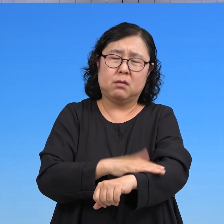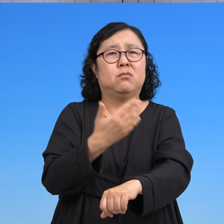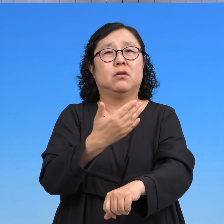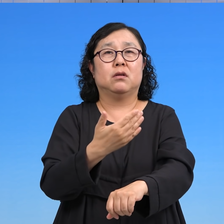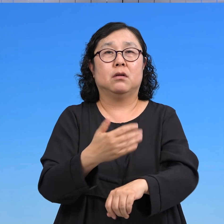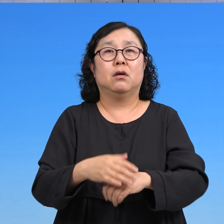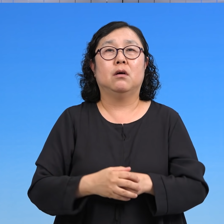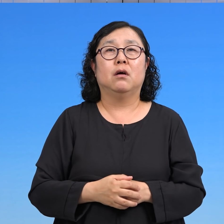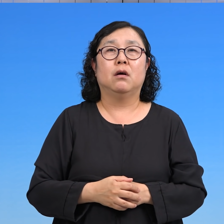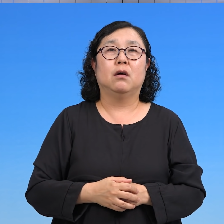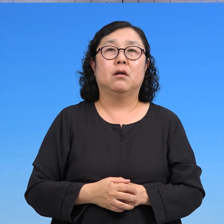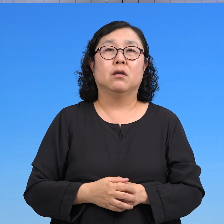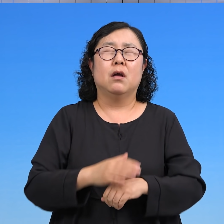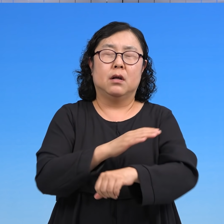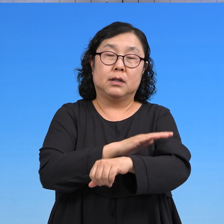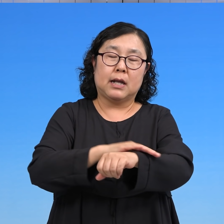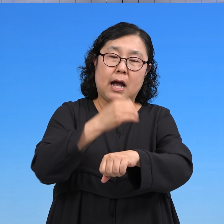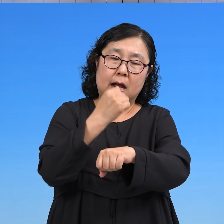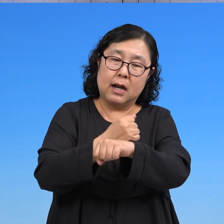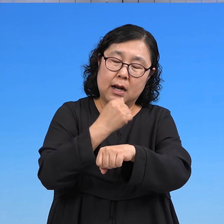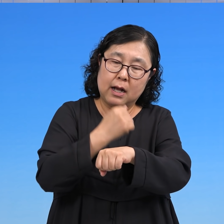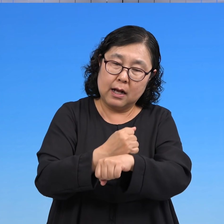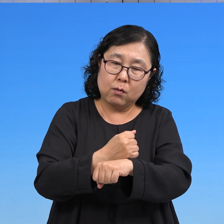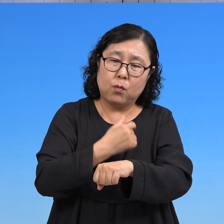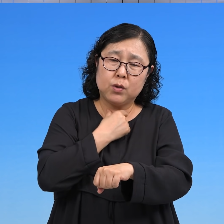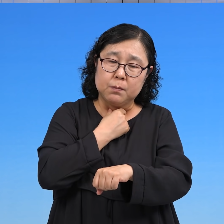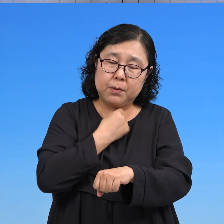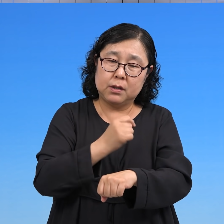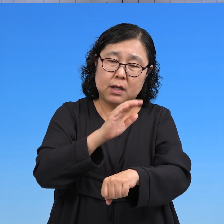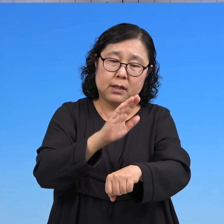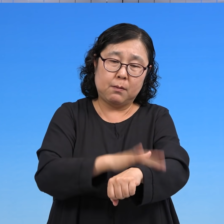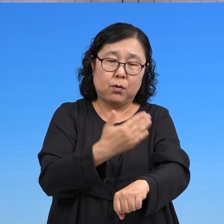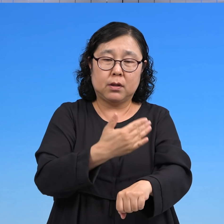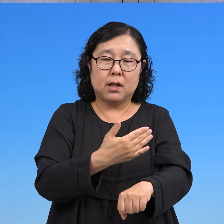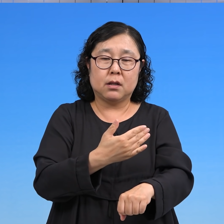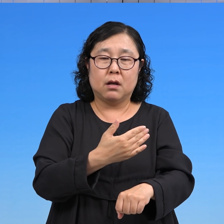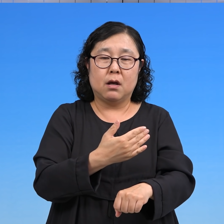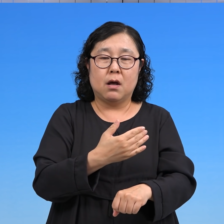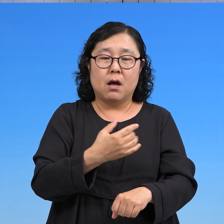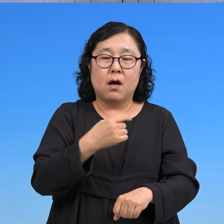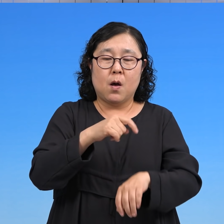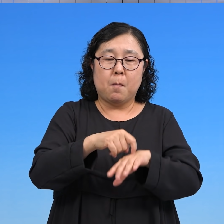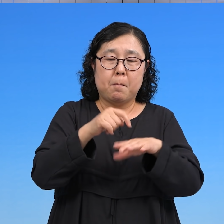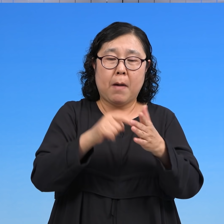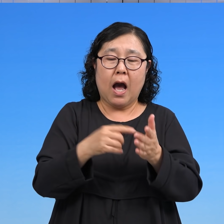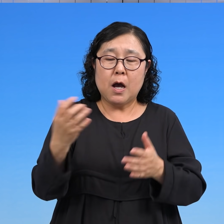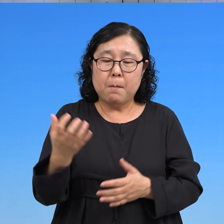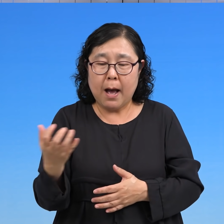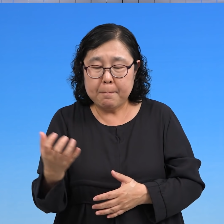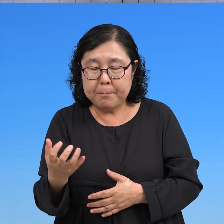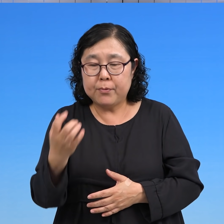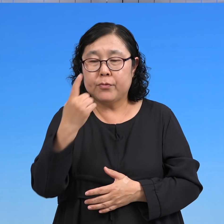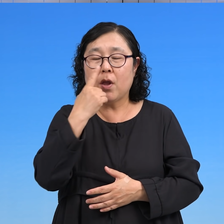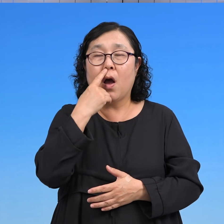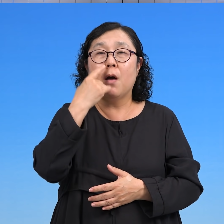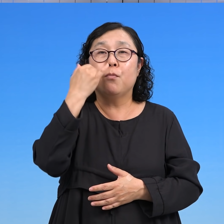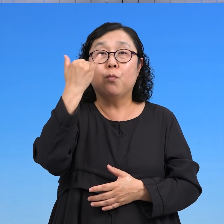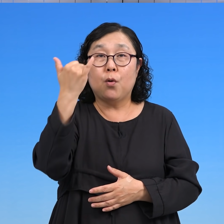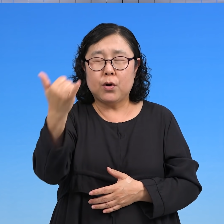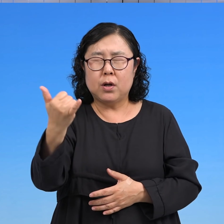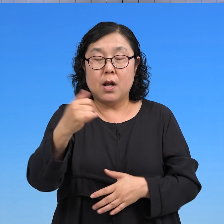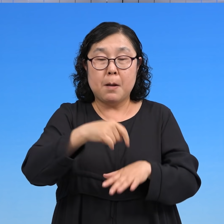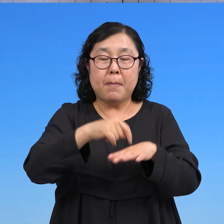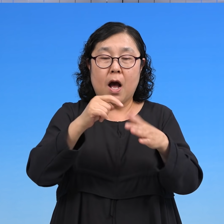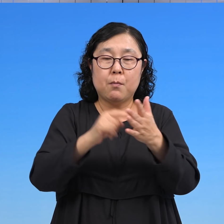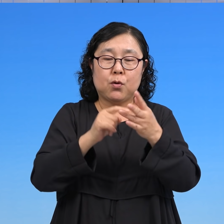잘하려고 했는데 그렇게 할 수 없어 한숨 짓고 있는 어머니를 마음으로 이해할 수 있는 자녀로